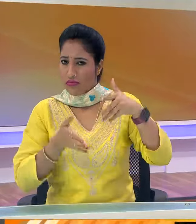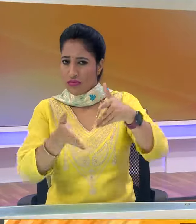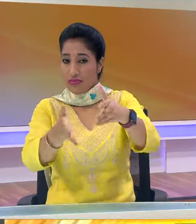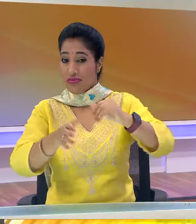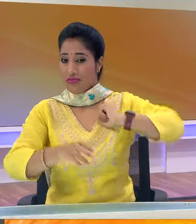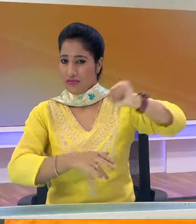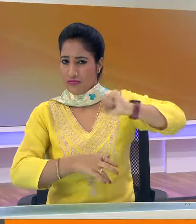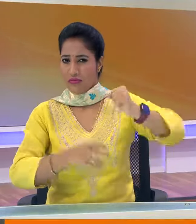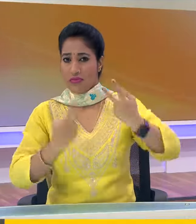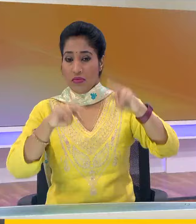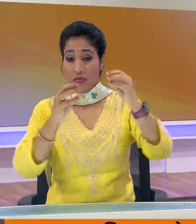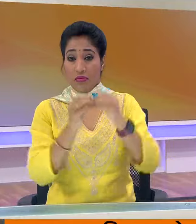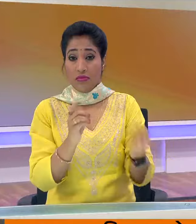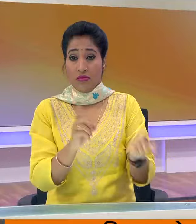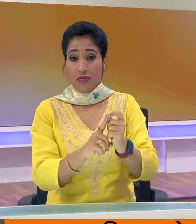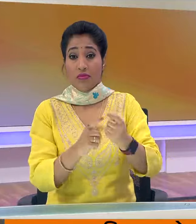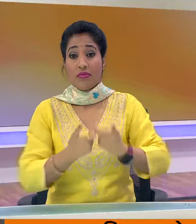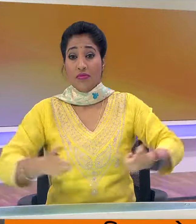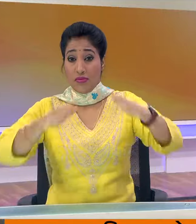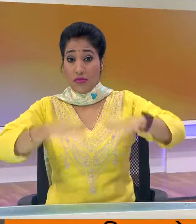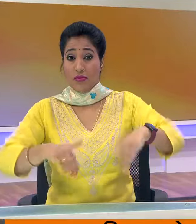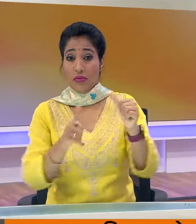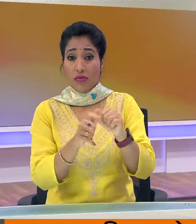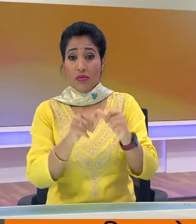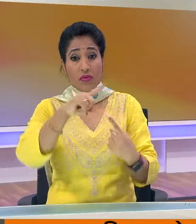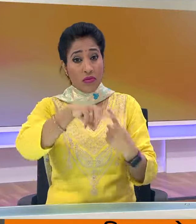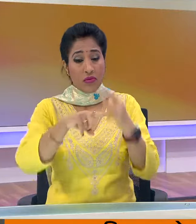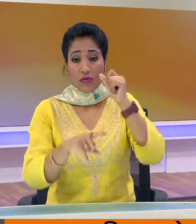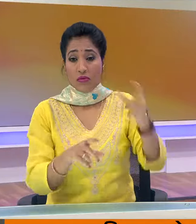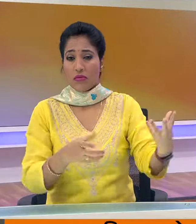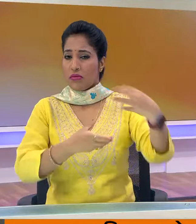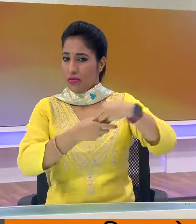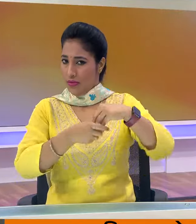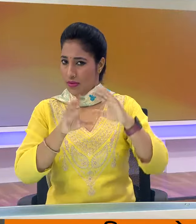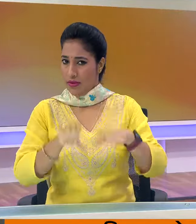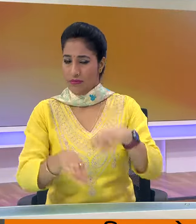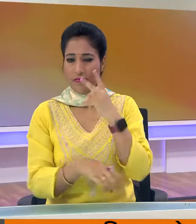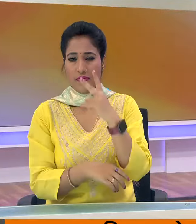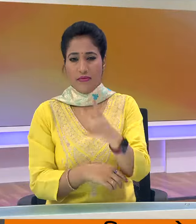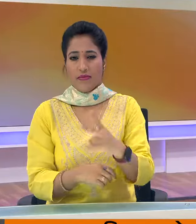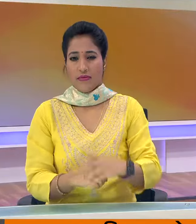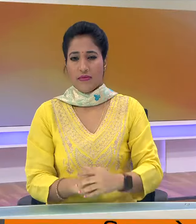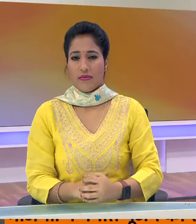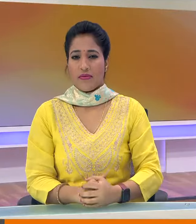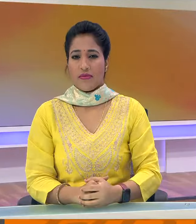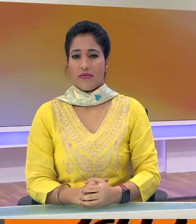गया। इस दौरान भाजपा सांसद अनुराग ठाकुर भी मौजूद रहे।